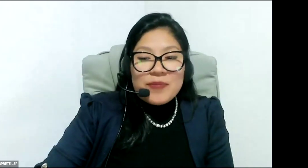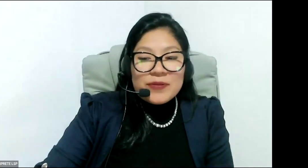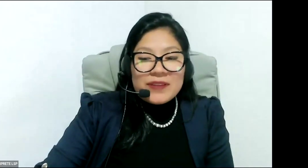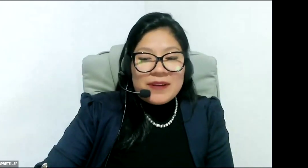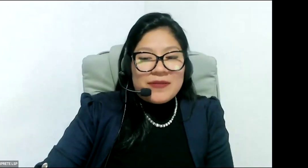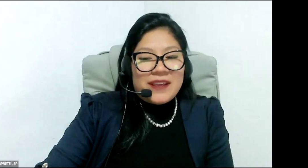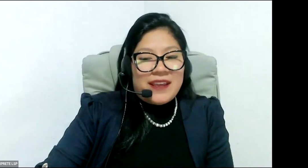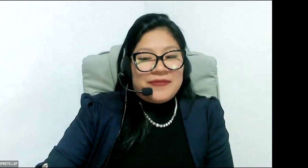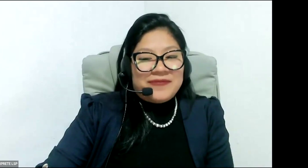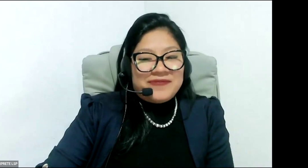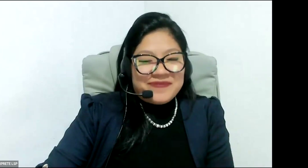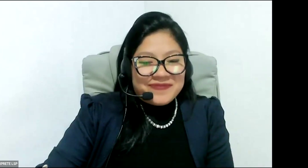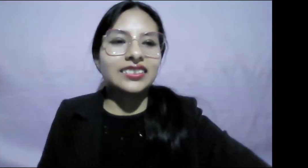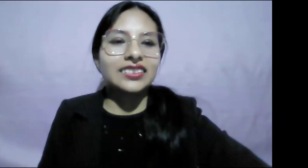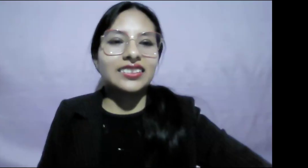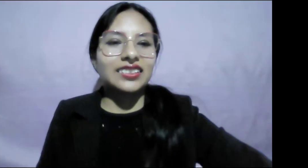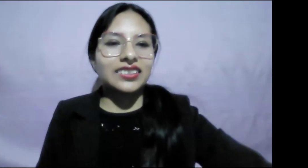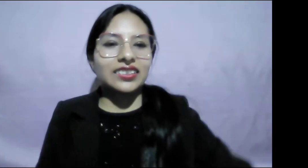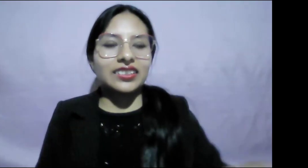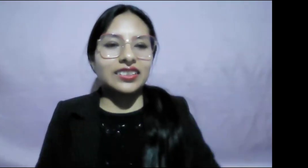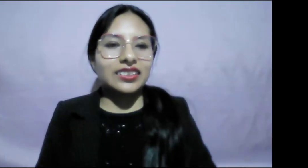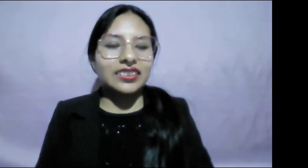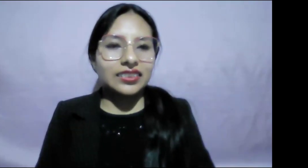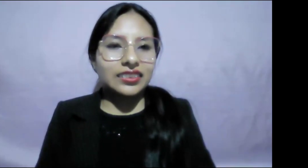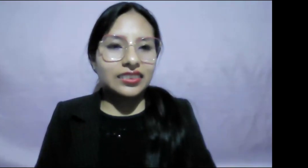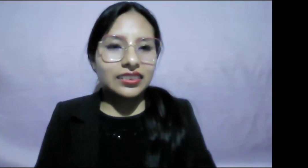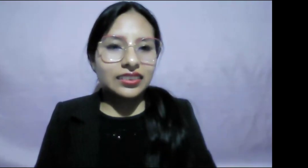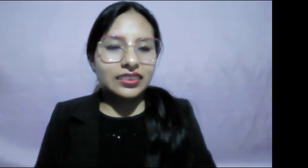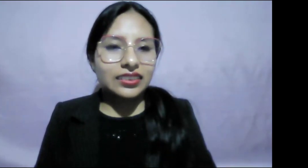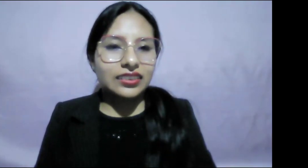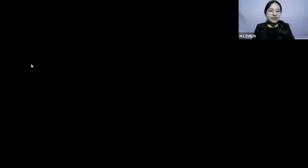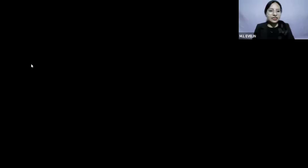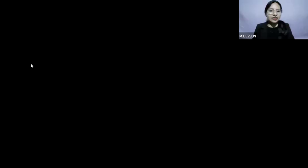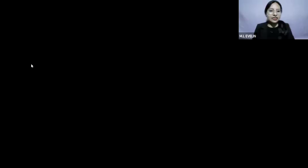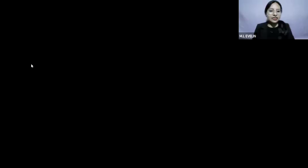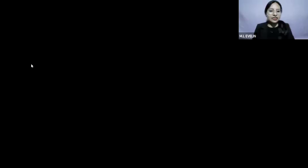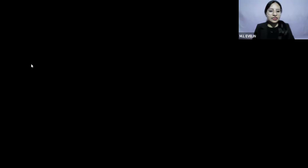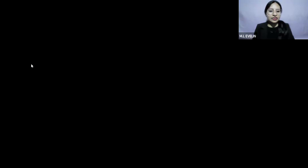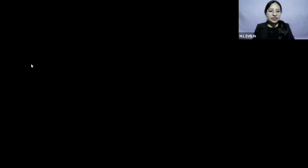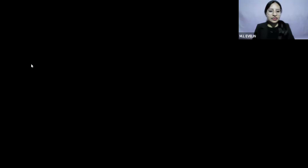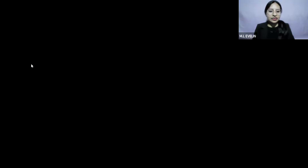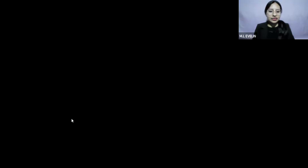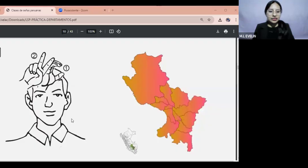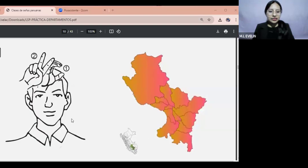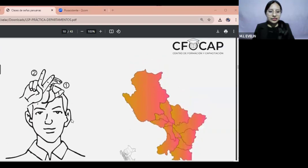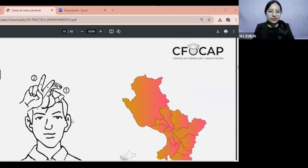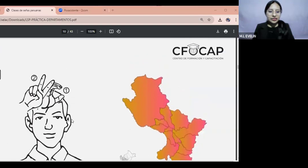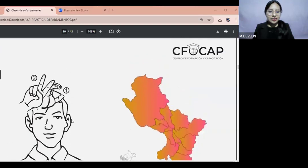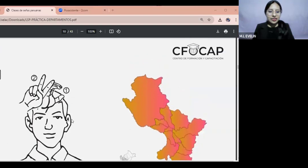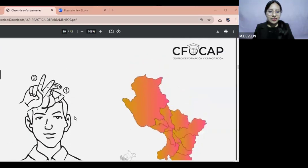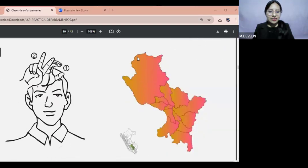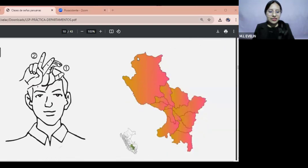te deseamos pronta mejoría muy bien continuamos con